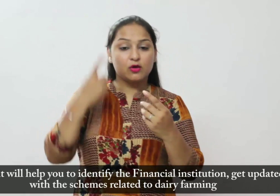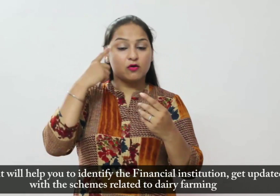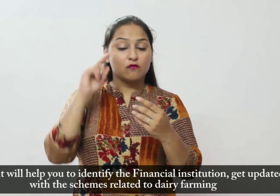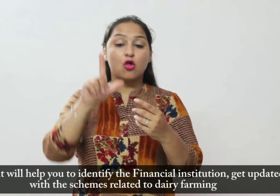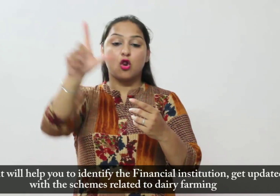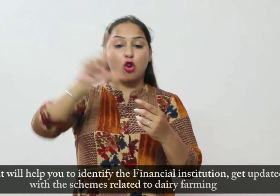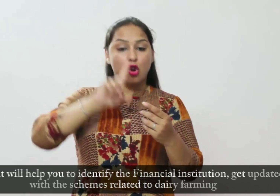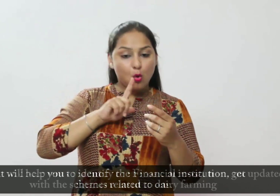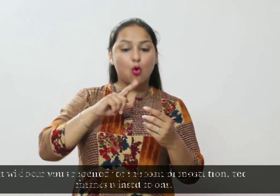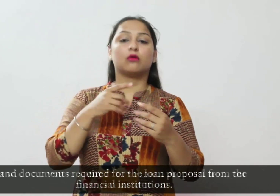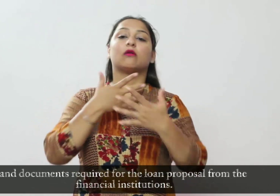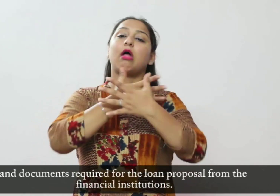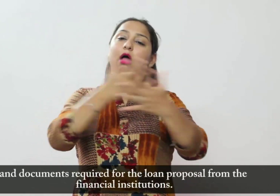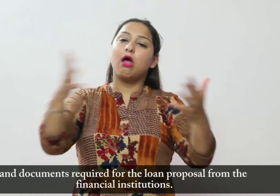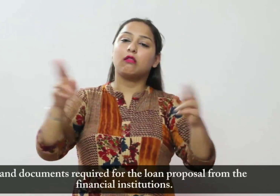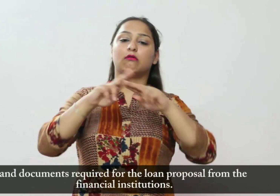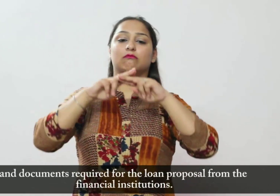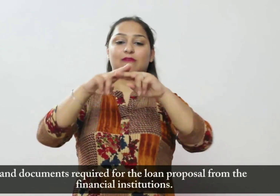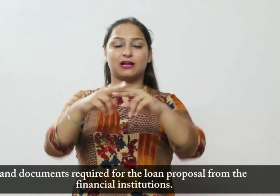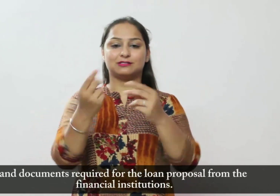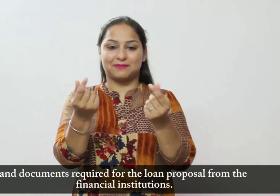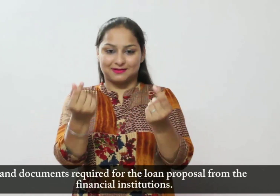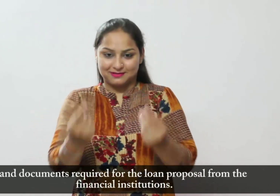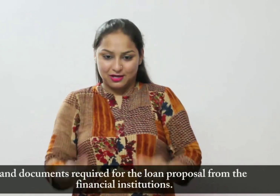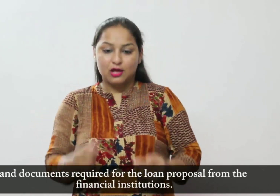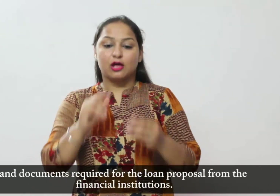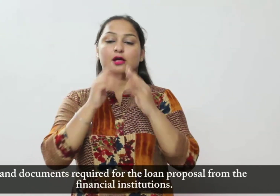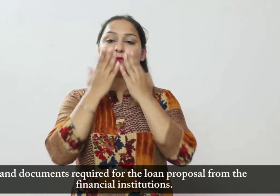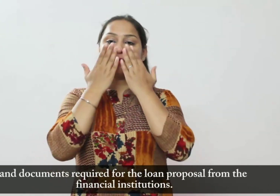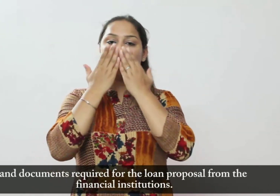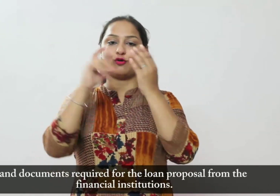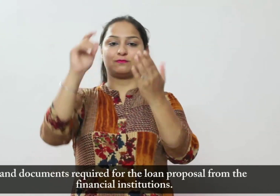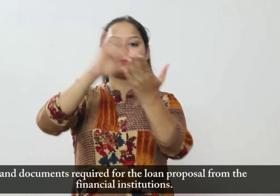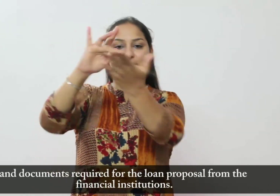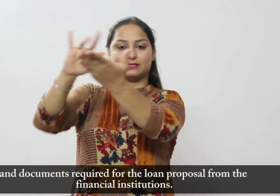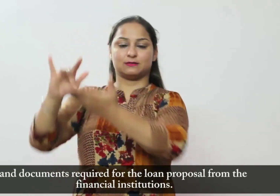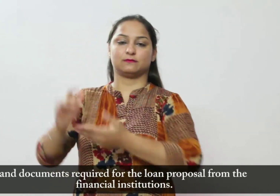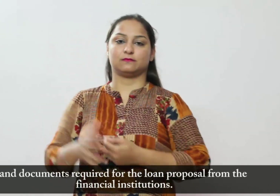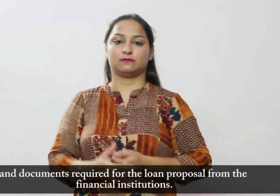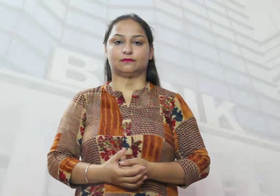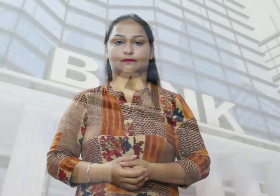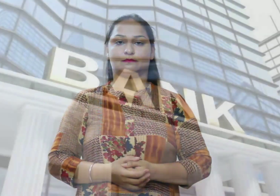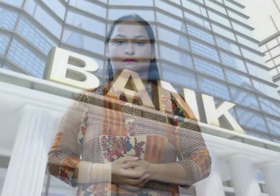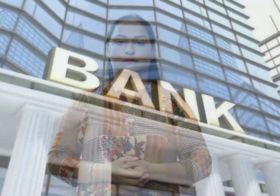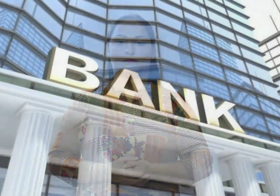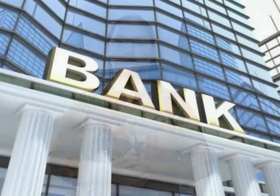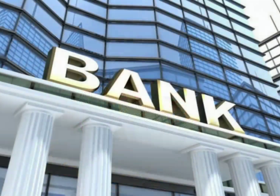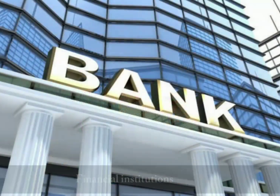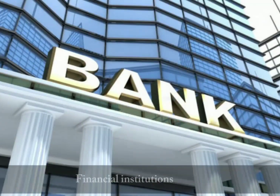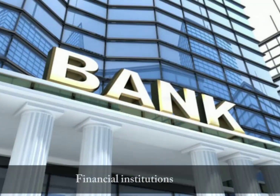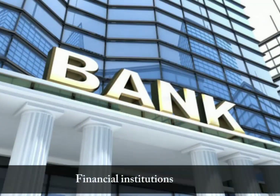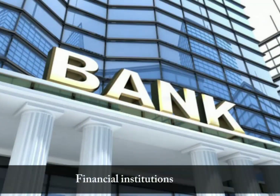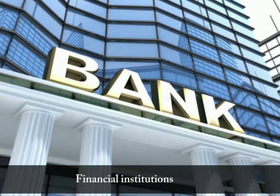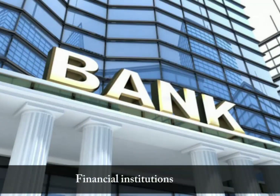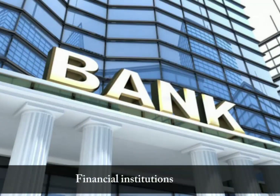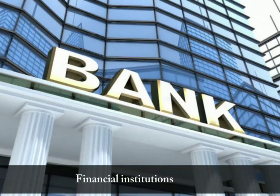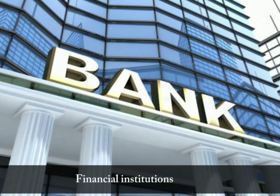में मदद करेगी और वित्तीय स्थानों से ऋण प्रस्ताव के लिए आवश्यक दस्तावेज।